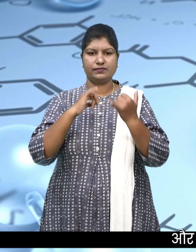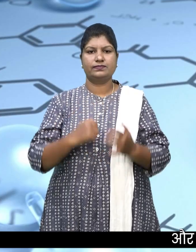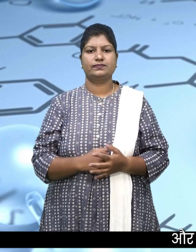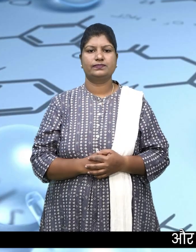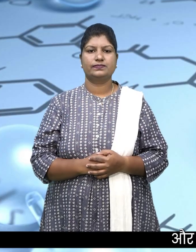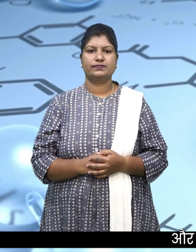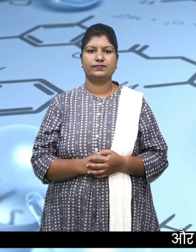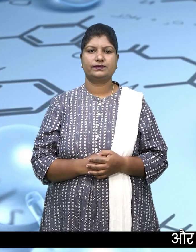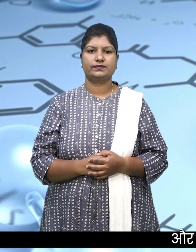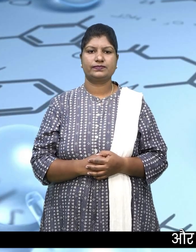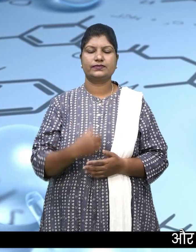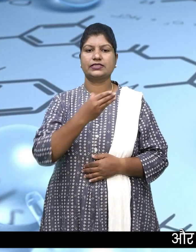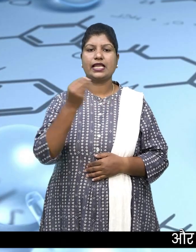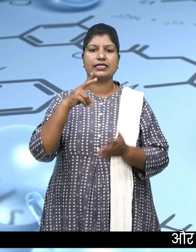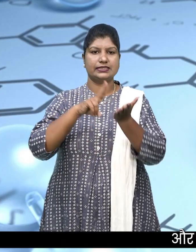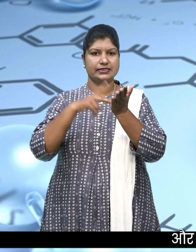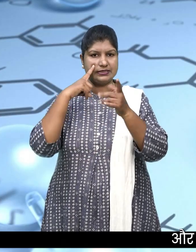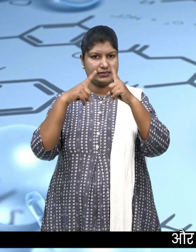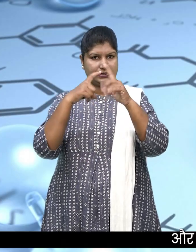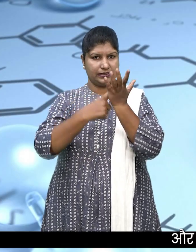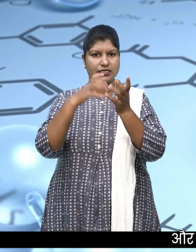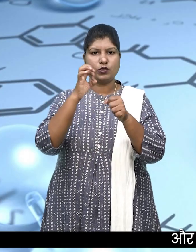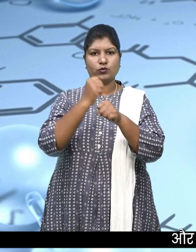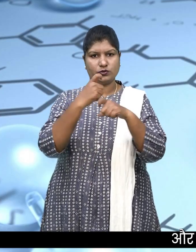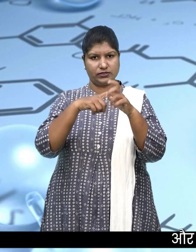और नाइट्रोजन बेस बन गए थे।